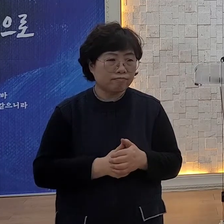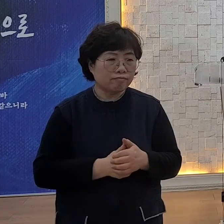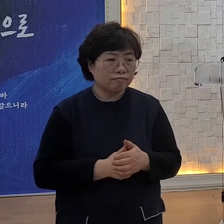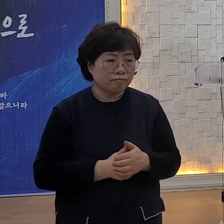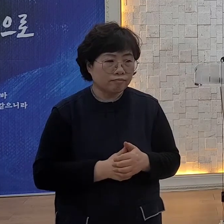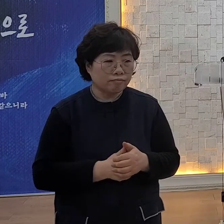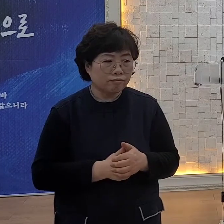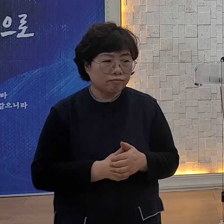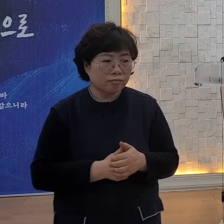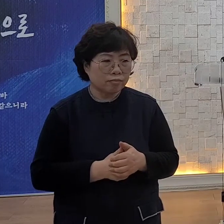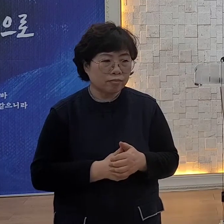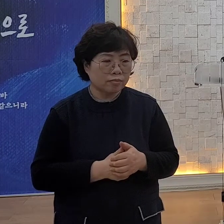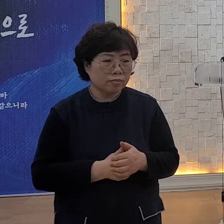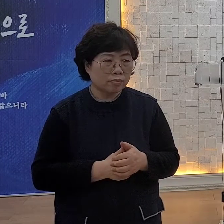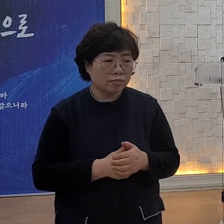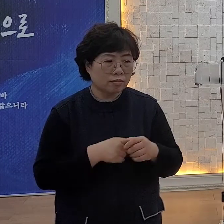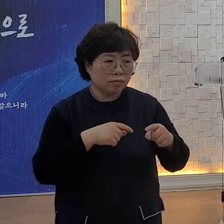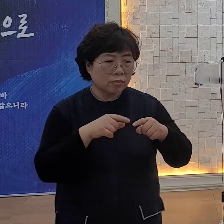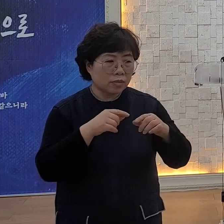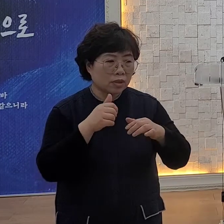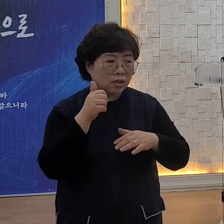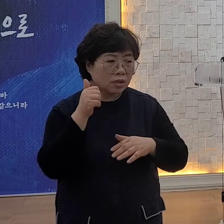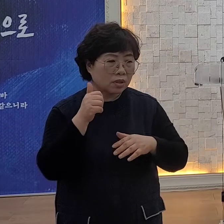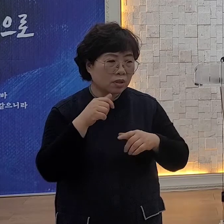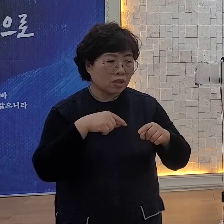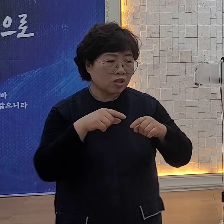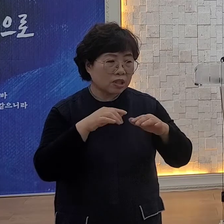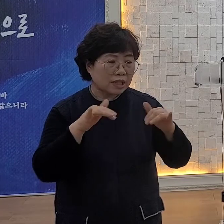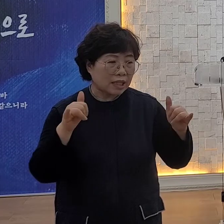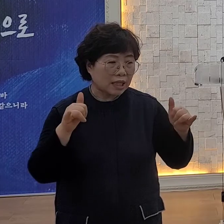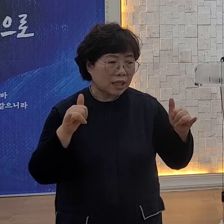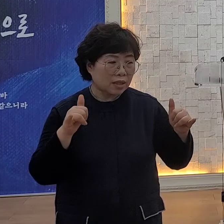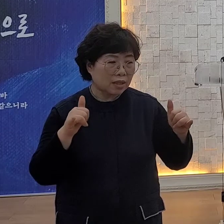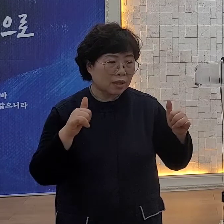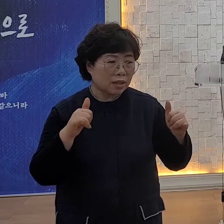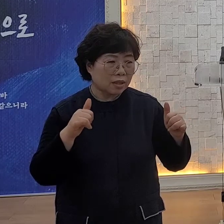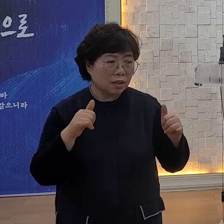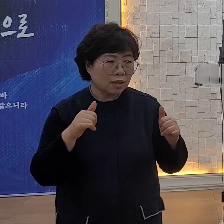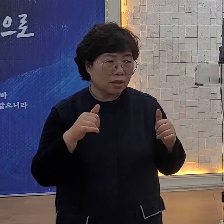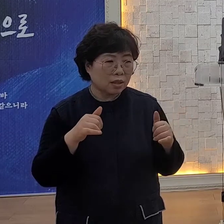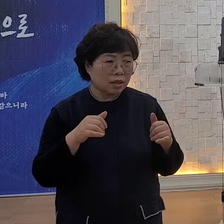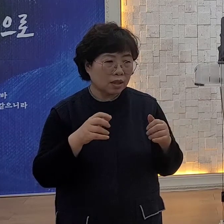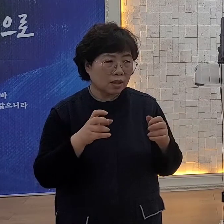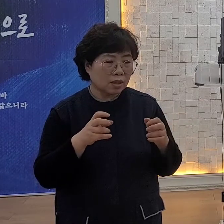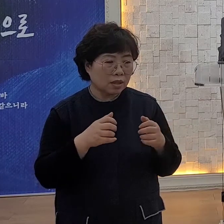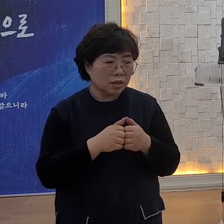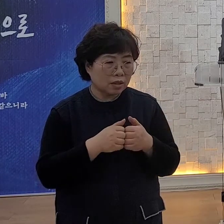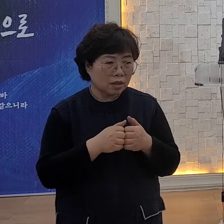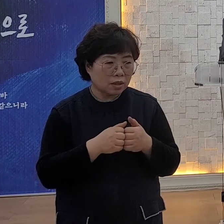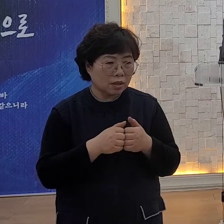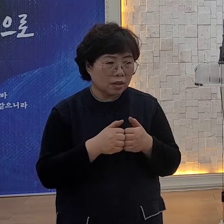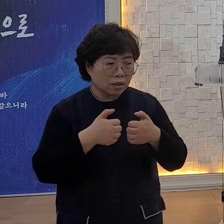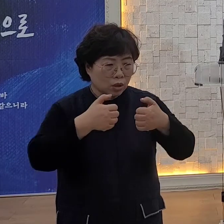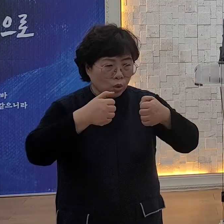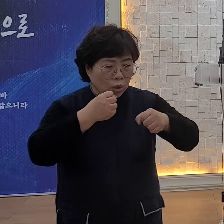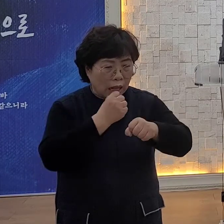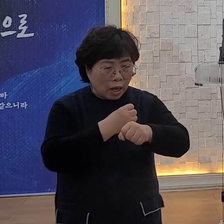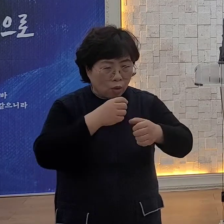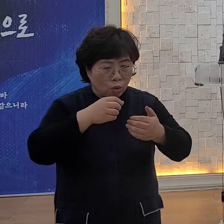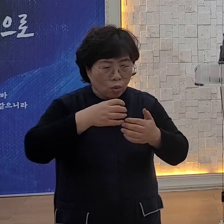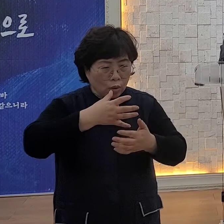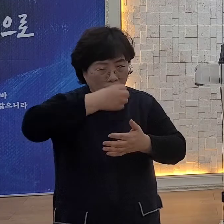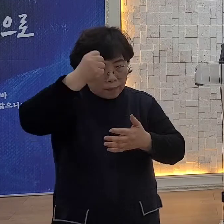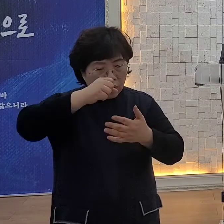그래서 그 시의원들이 이제 투표를 하잖아요. 근데 이게 통과되면 부산이 지금